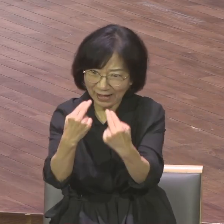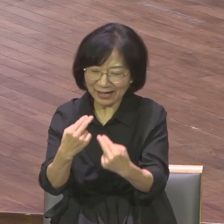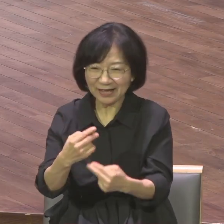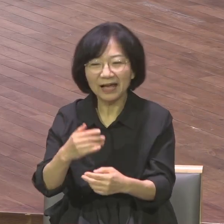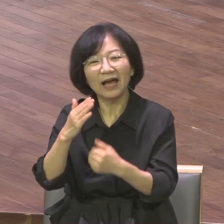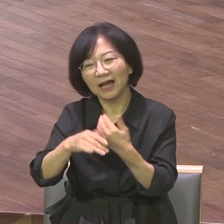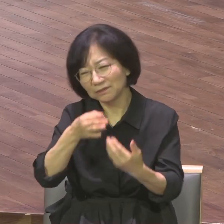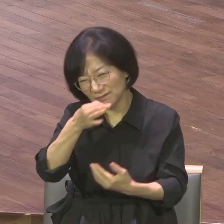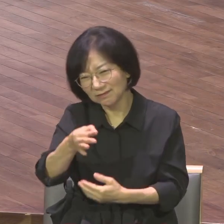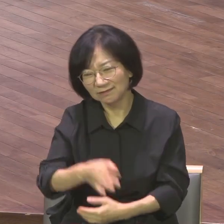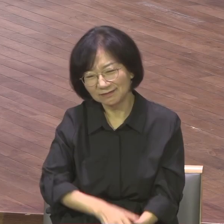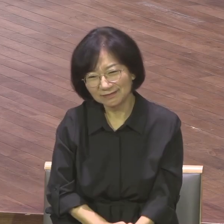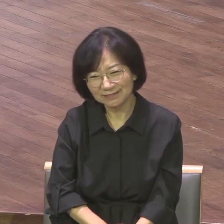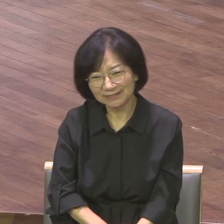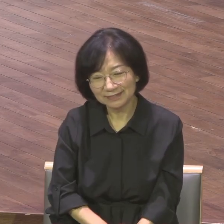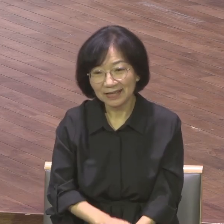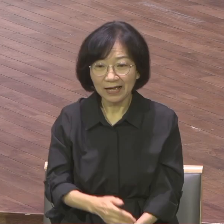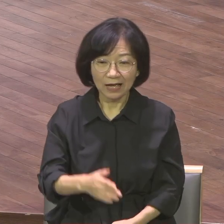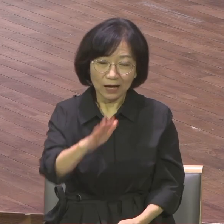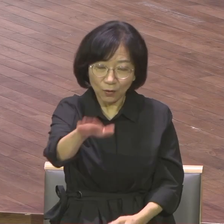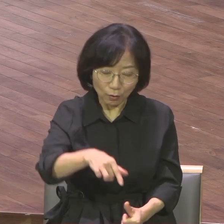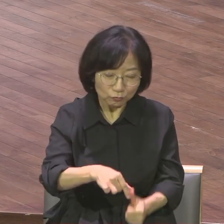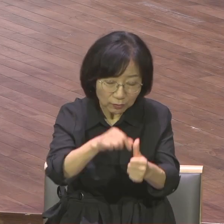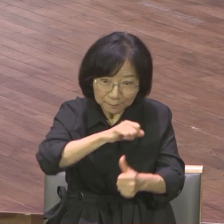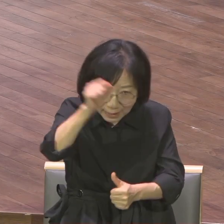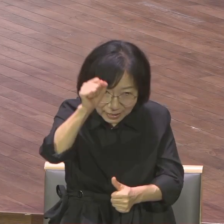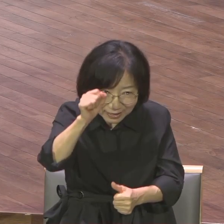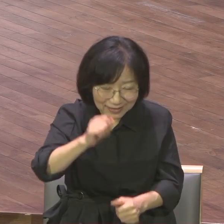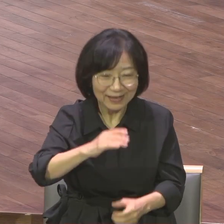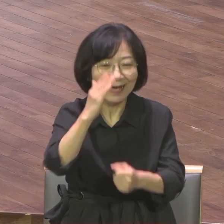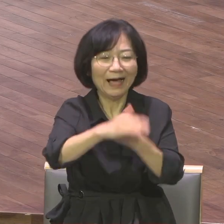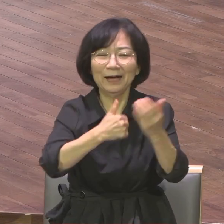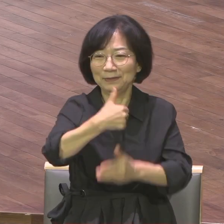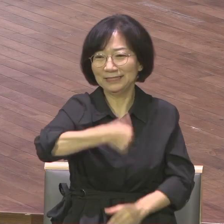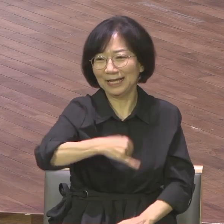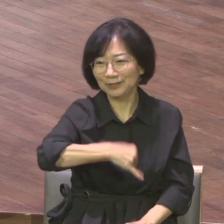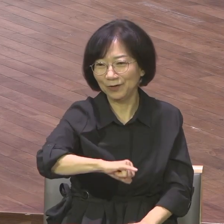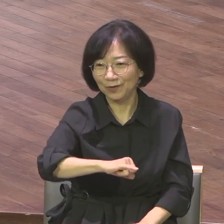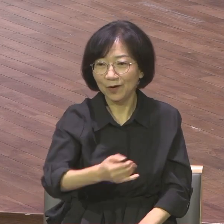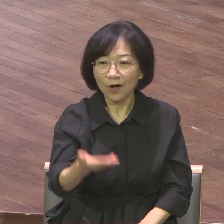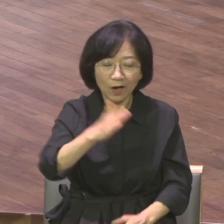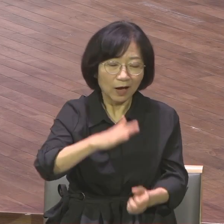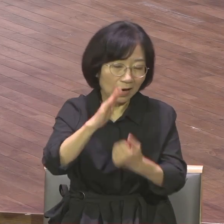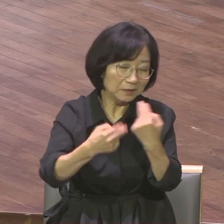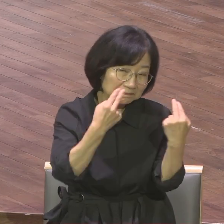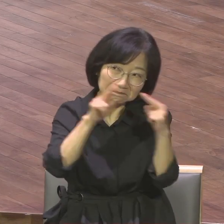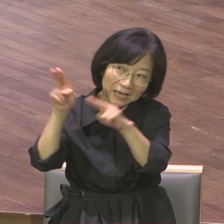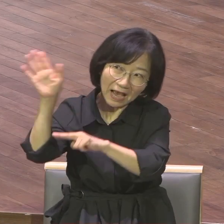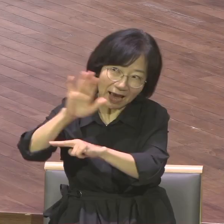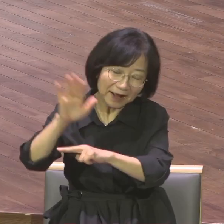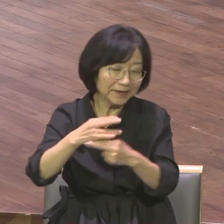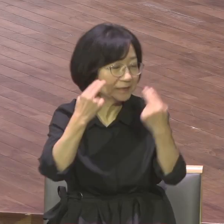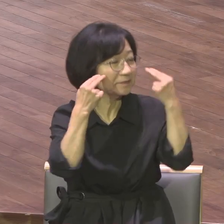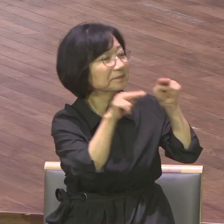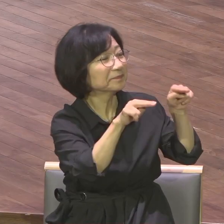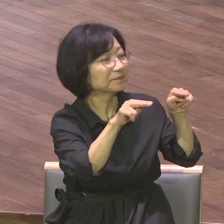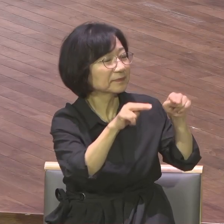구원받은 하나님 자녀가 하나님만 안 바라보고 자꾸 딴 거 쳐다보면 하나님 바라보도록 고난을 준다니까요.